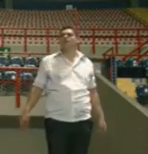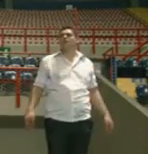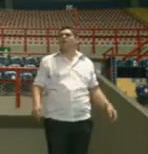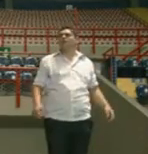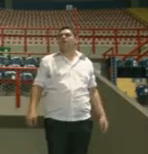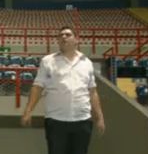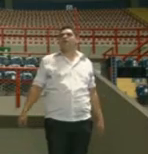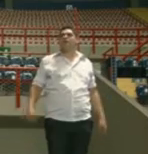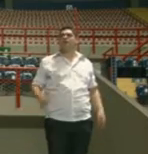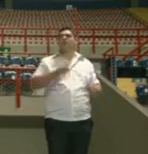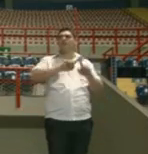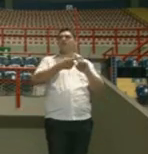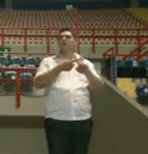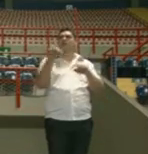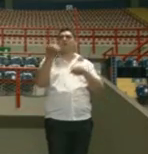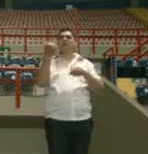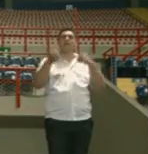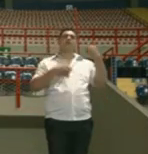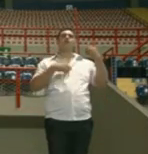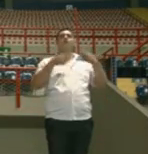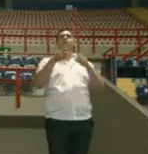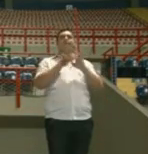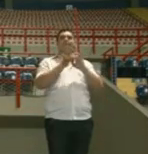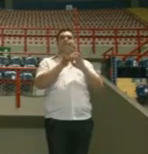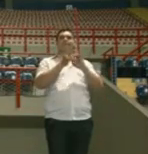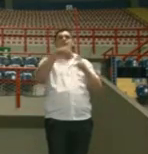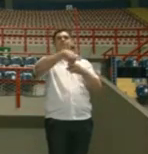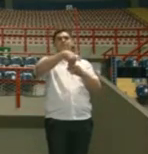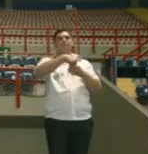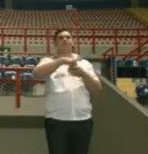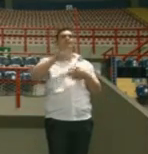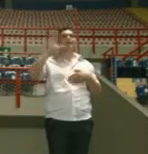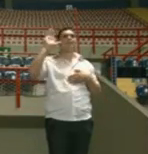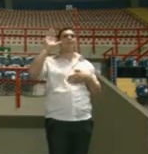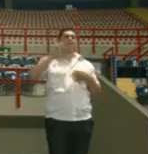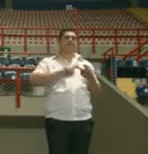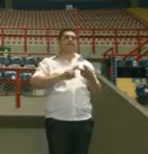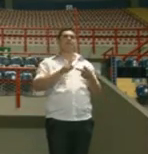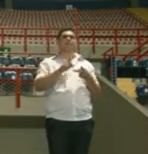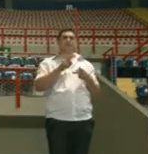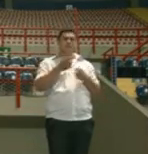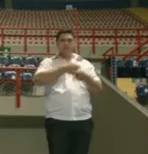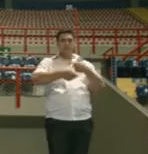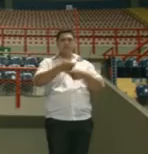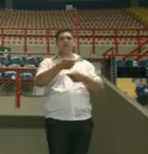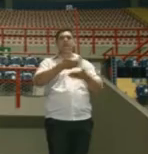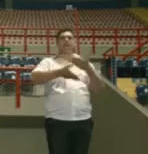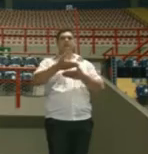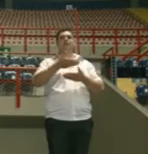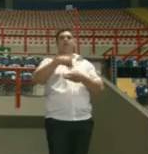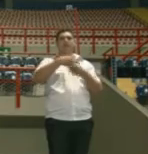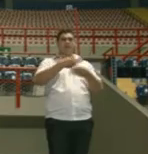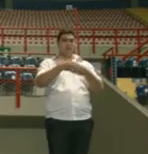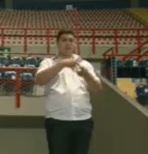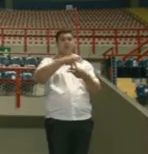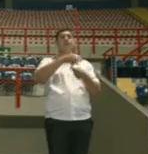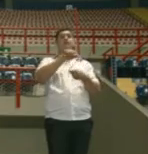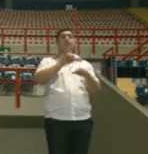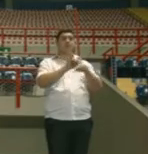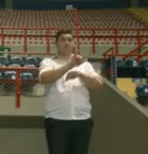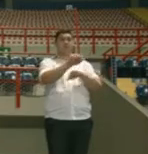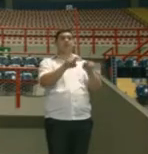ainda? O controle do voto, o voto de cabresto, o curral eleitoral, a política dos